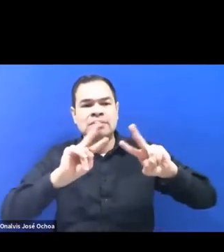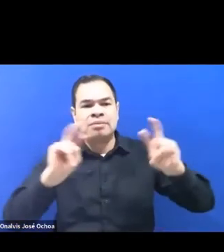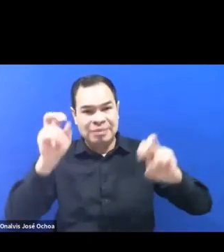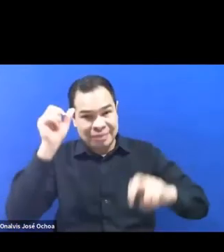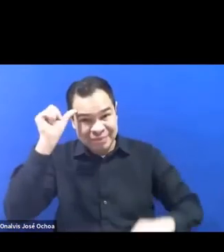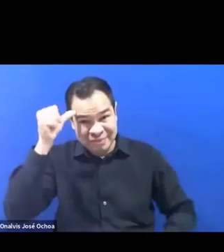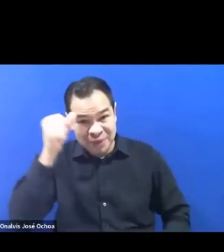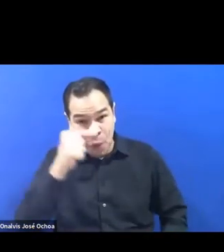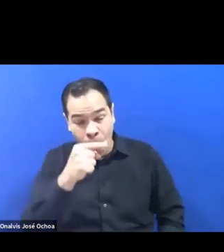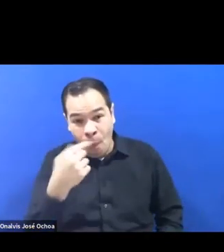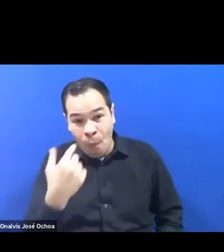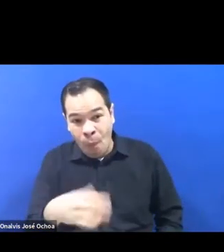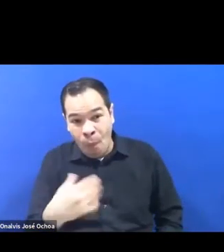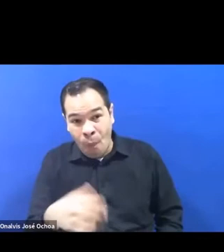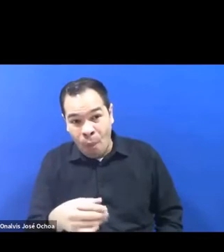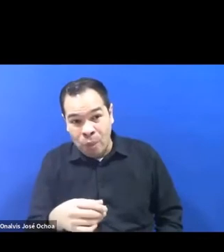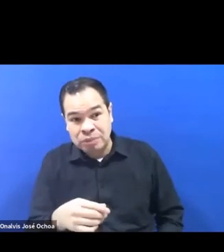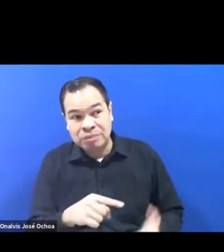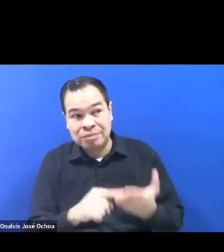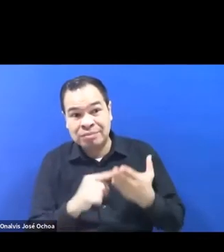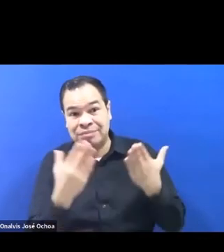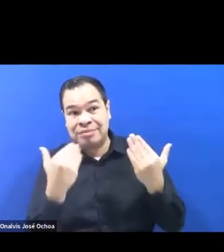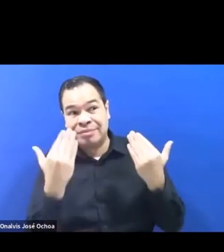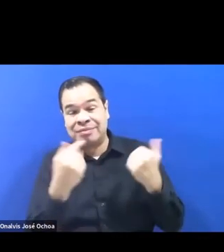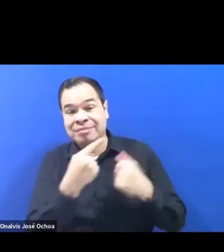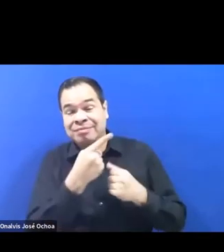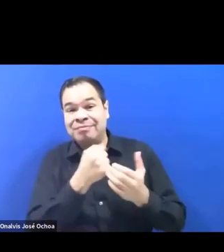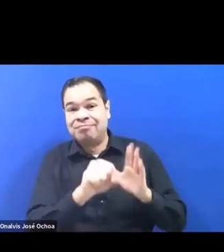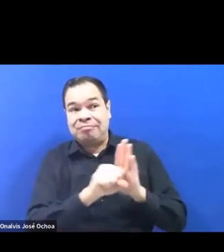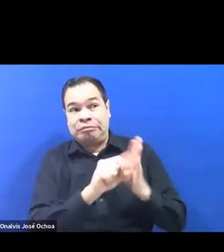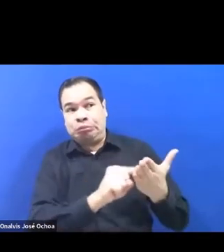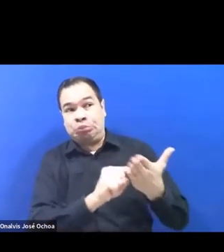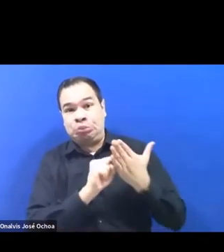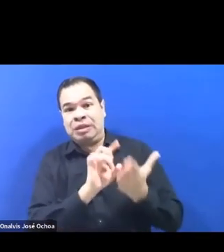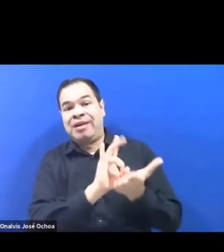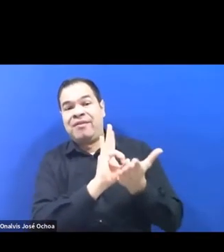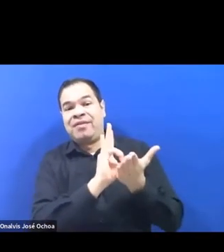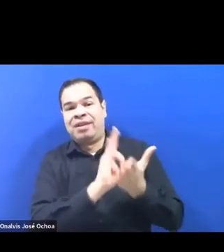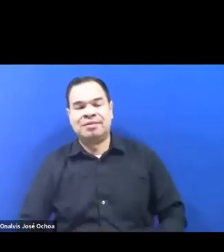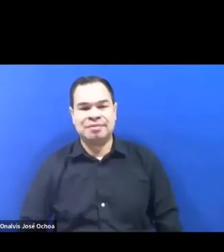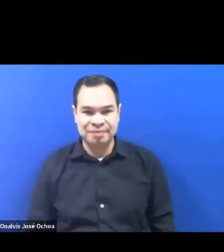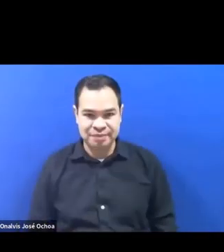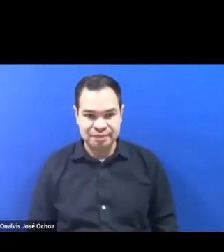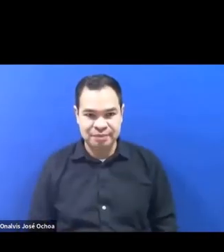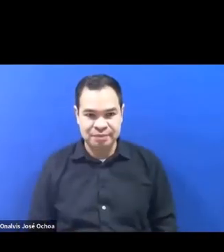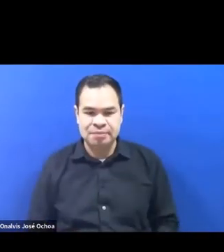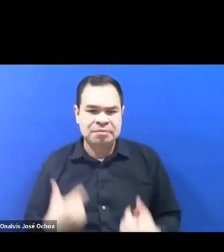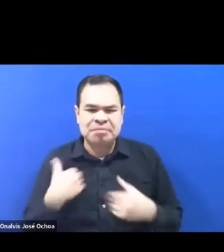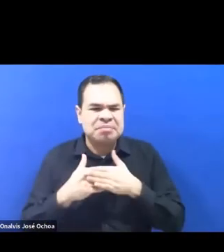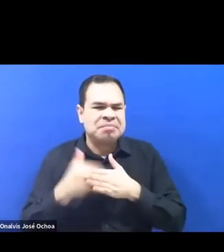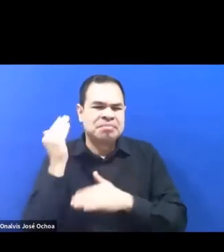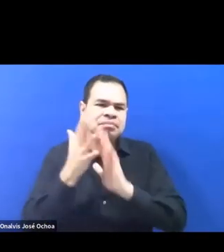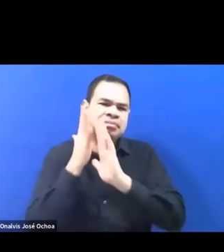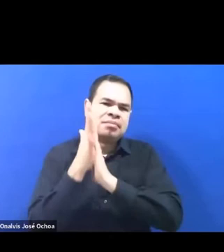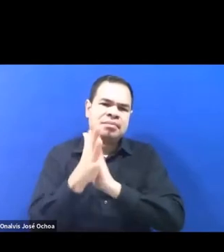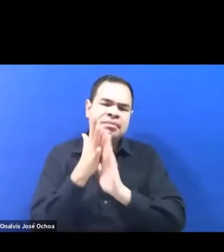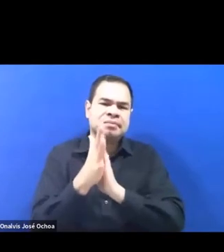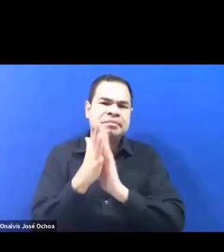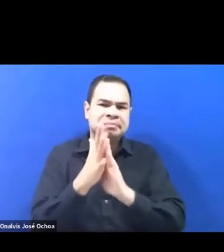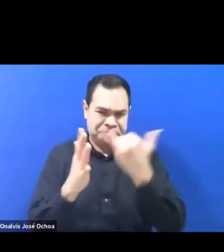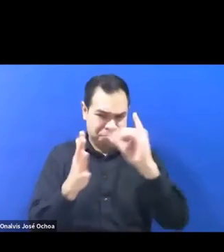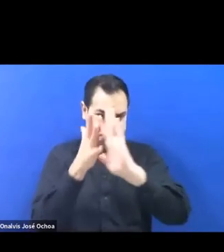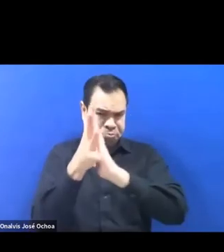es significativo y muy emblemático. Yo quería empezar señalando, como ya se ha dicho